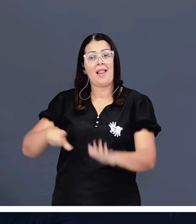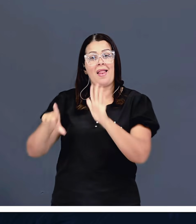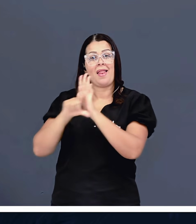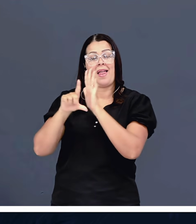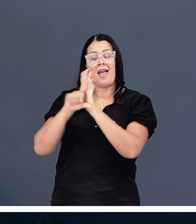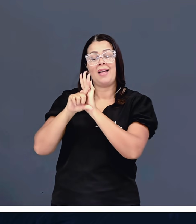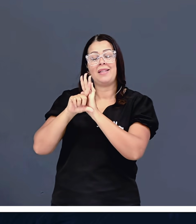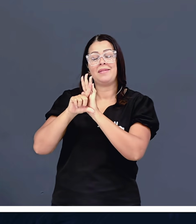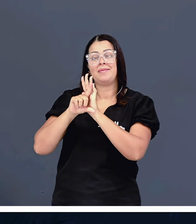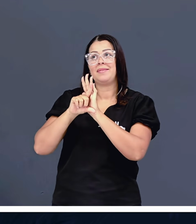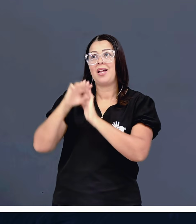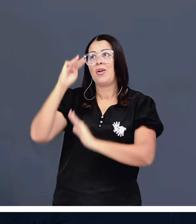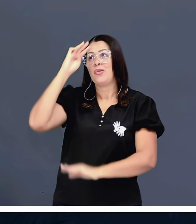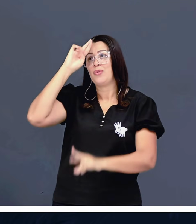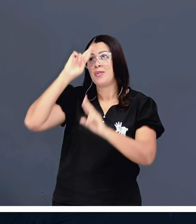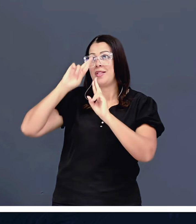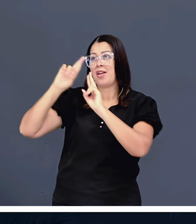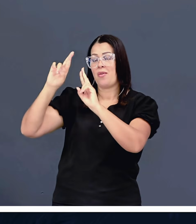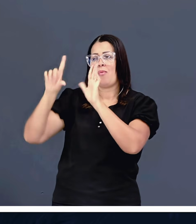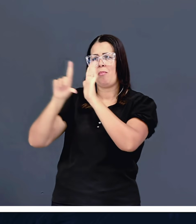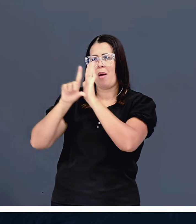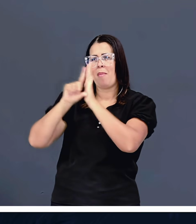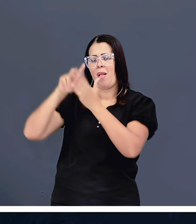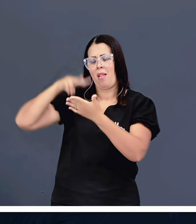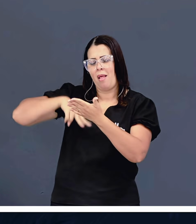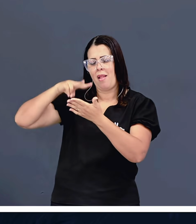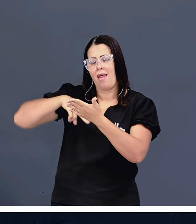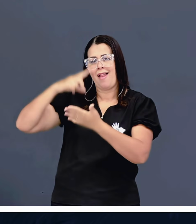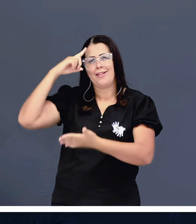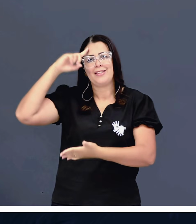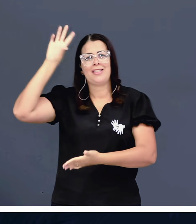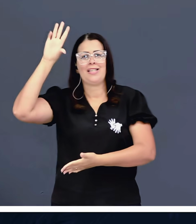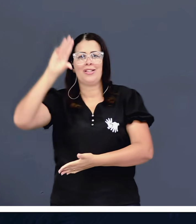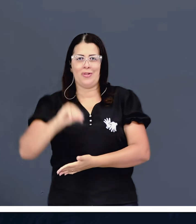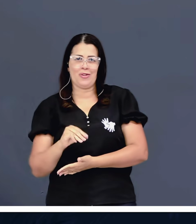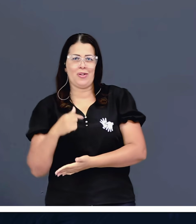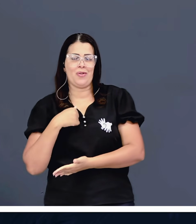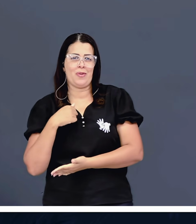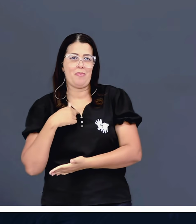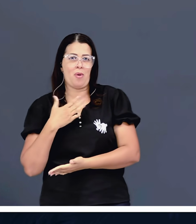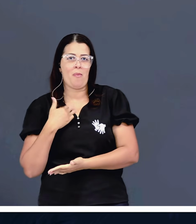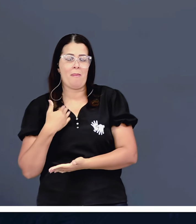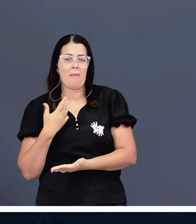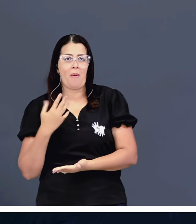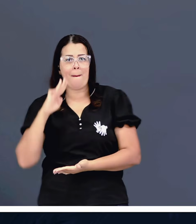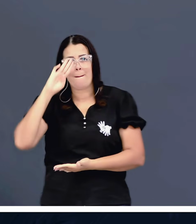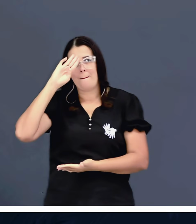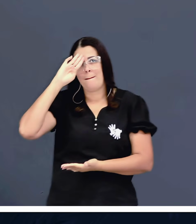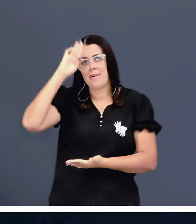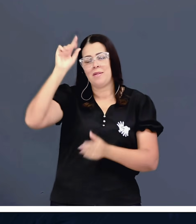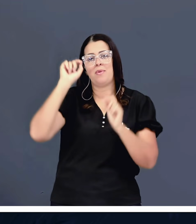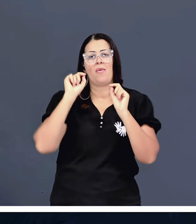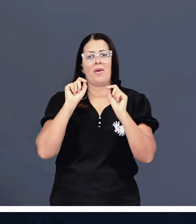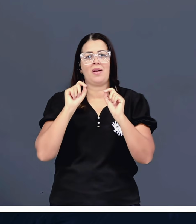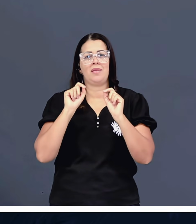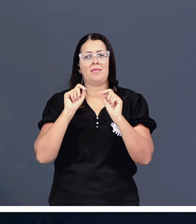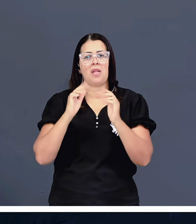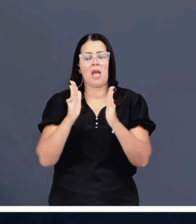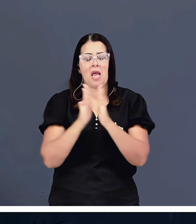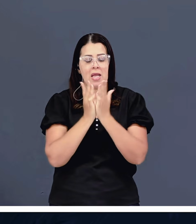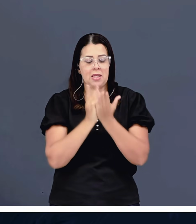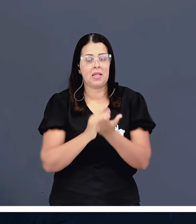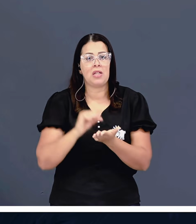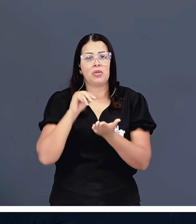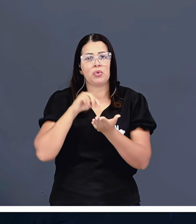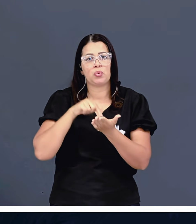Senhor, e nessa lei medita dia e noite. Ou seja, o meu padrão, o meu princípio é o que está escrito,